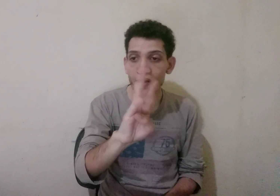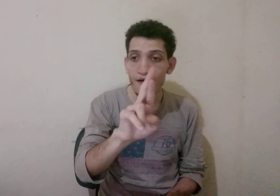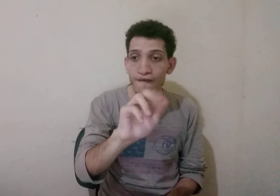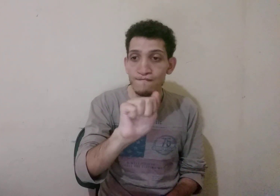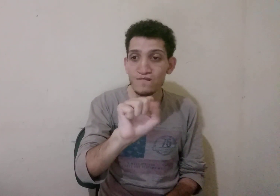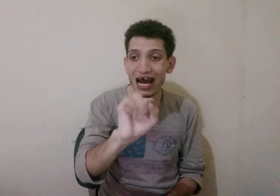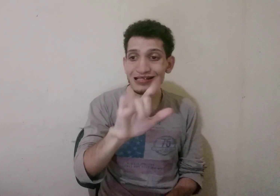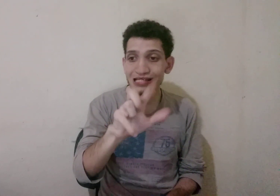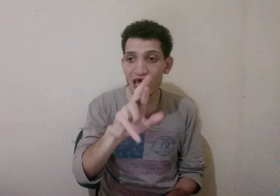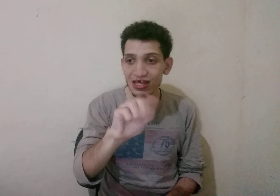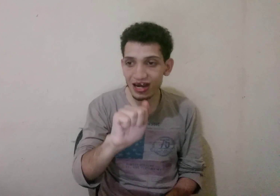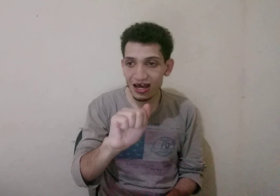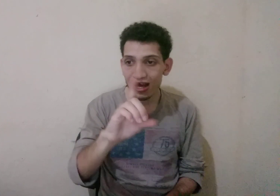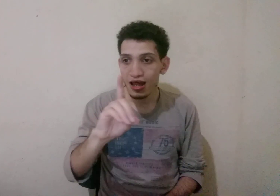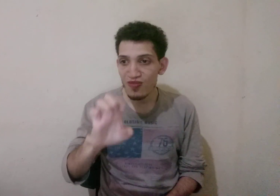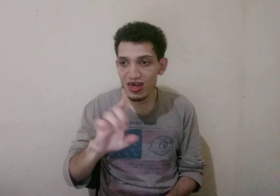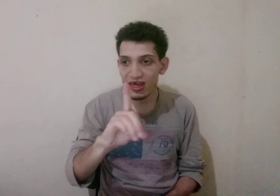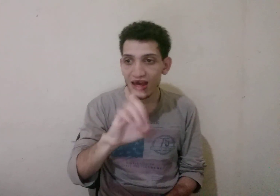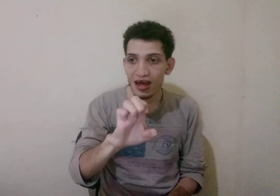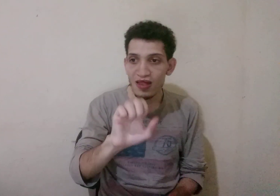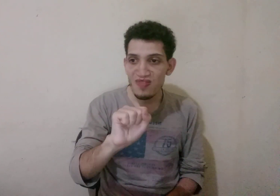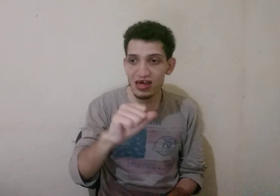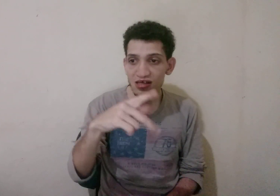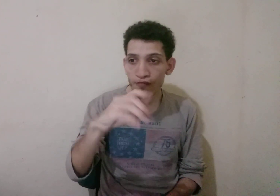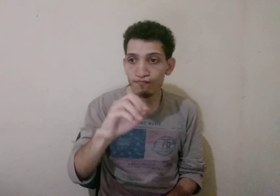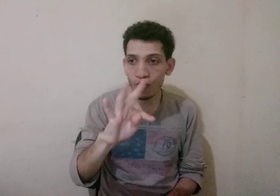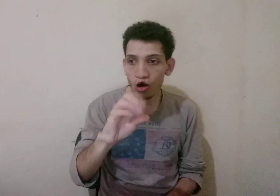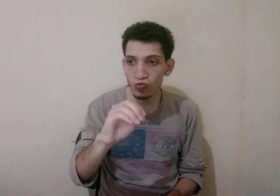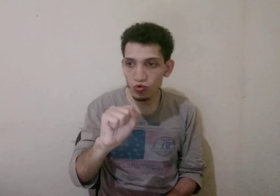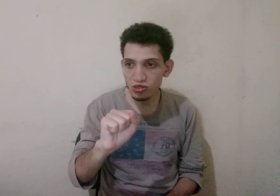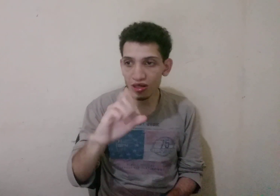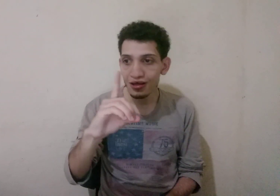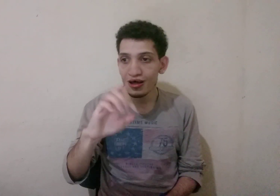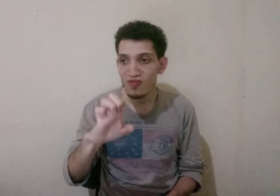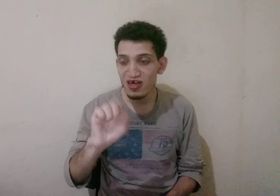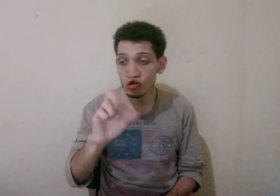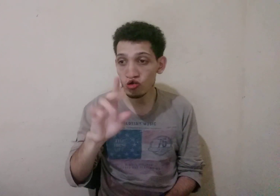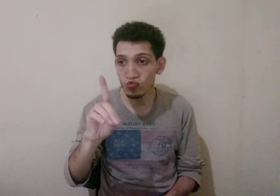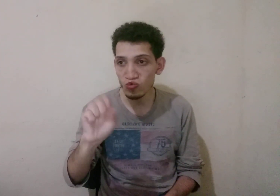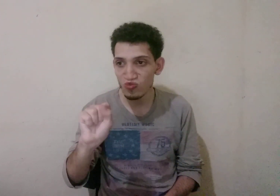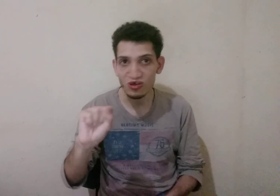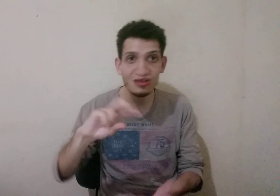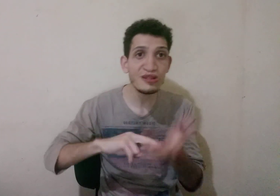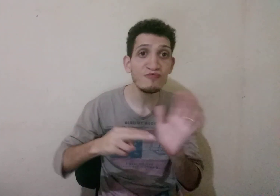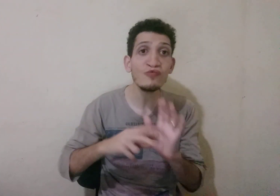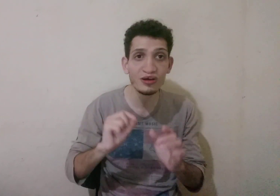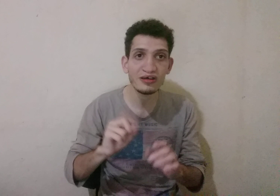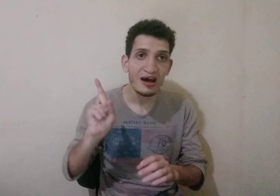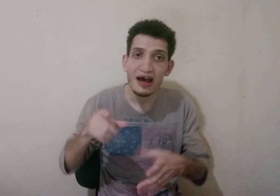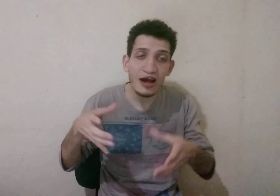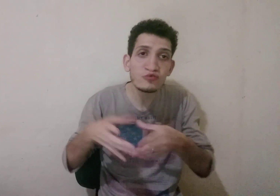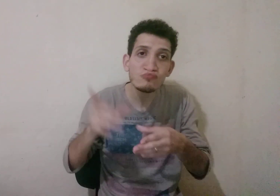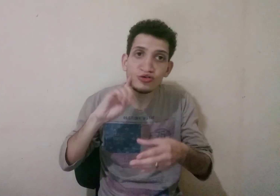Compederação Brasileira de Desportos de Surdos. Significa o quê? É grupo de